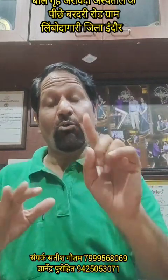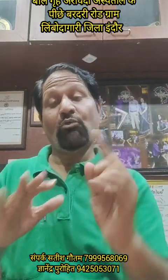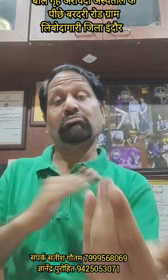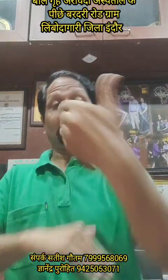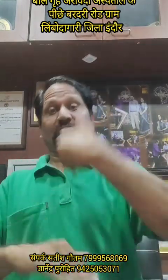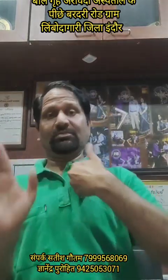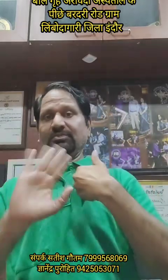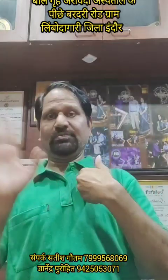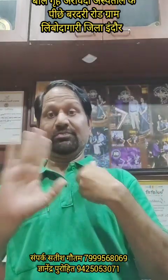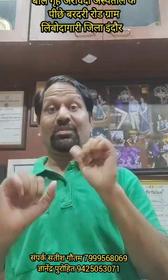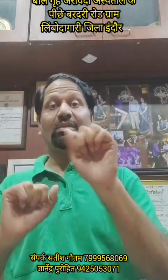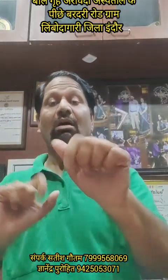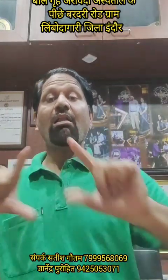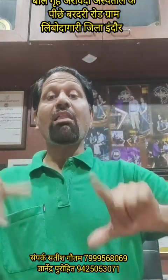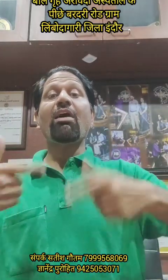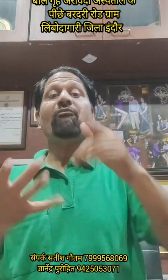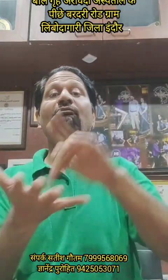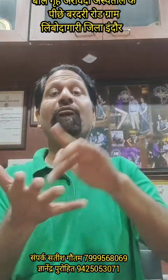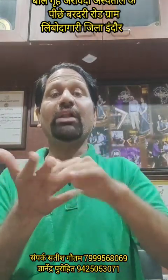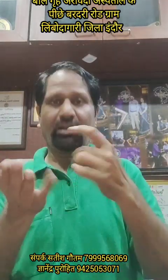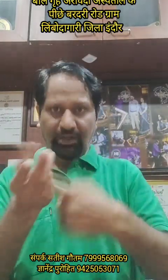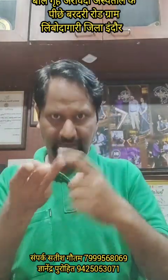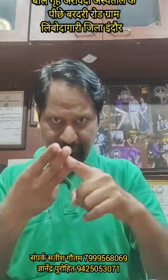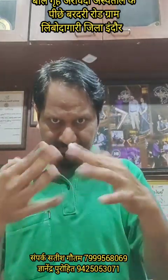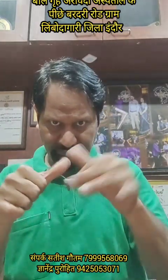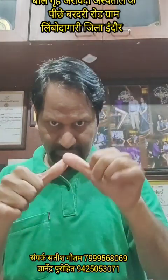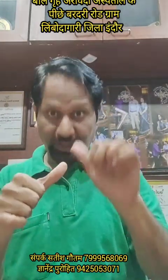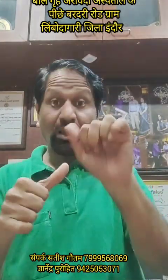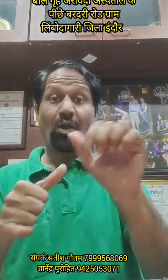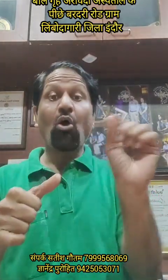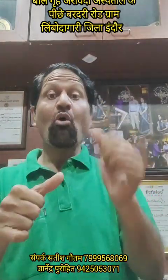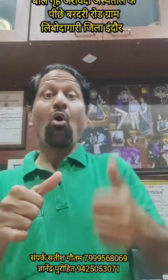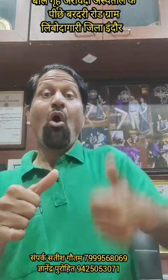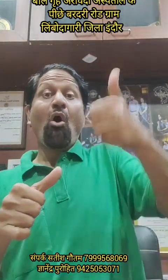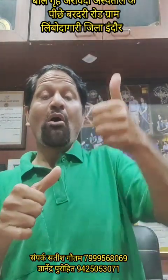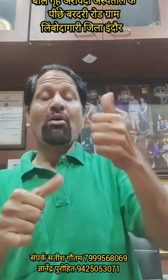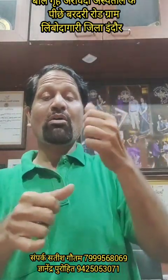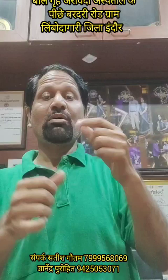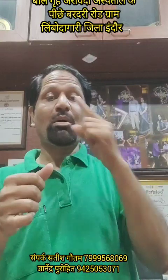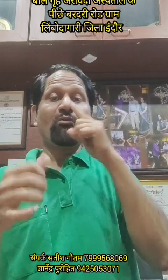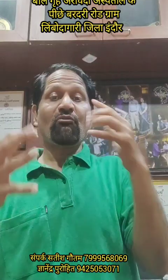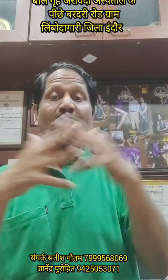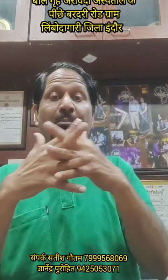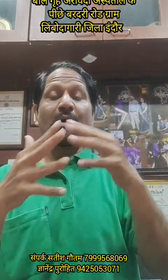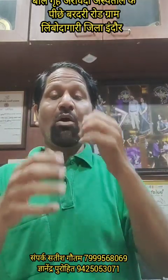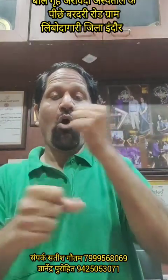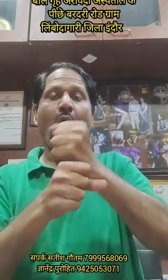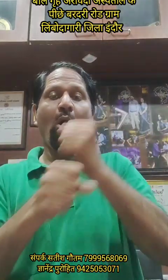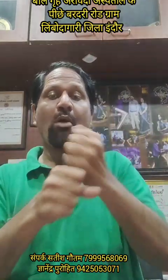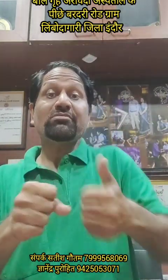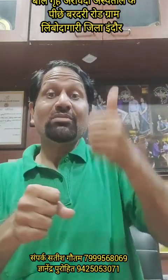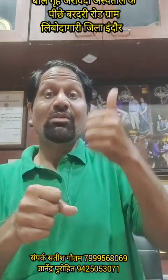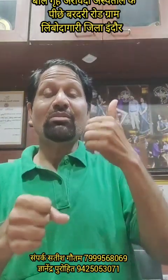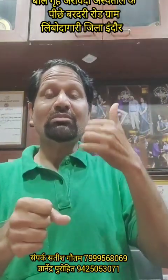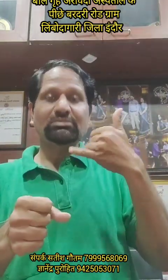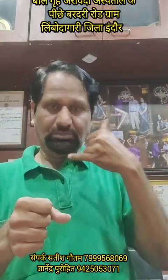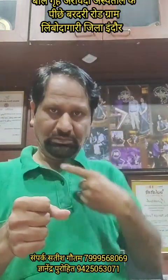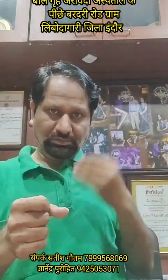होगी, लेकिन आप हमारे पास सीधे इंदौर बालगृह नहीं आ जाइए। आप यदि रीवा के रहने वाले हैं या जिस भी ज़िले के हैं, वहाँ की बाल